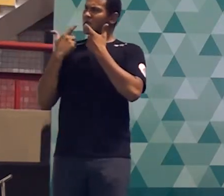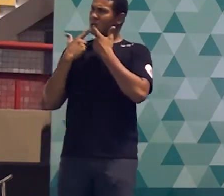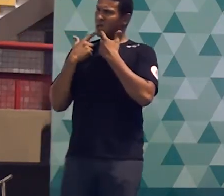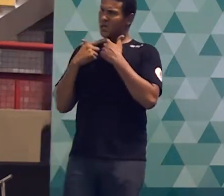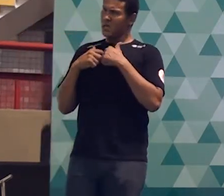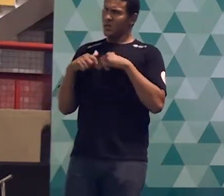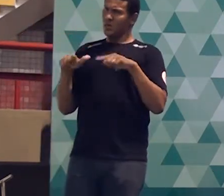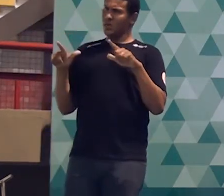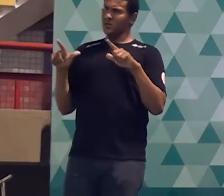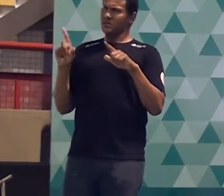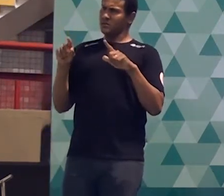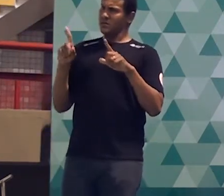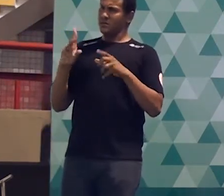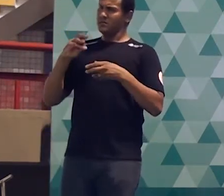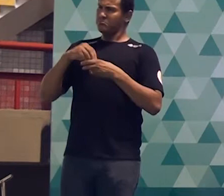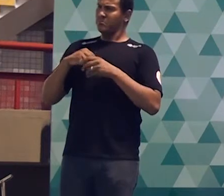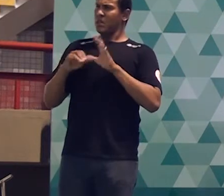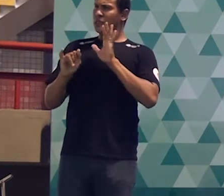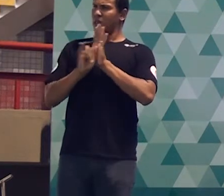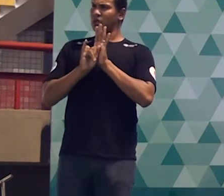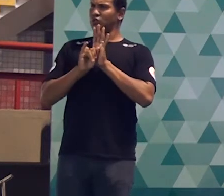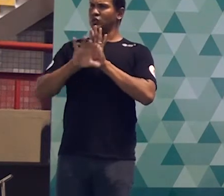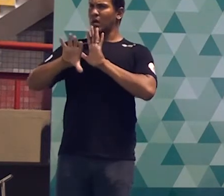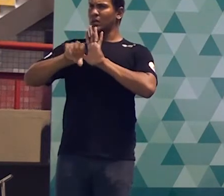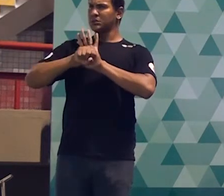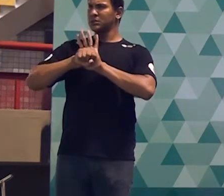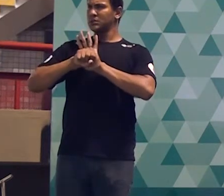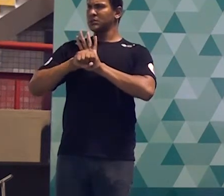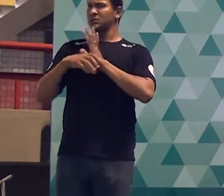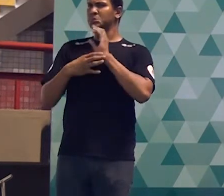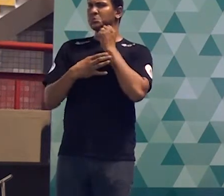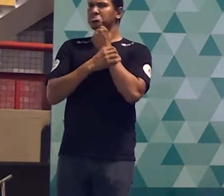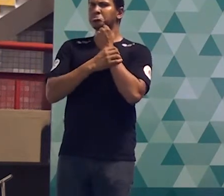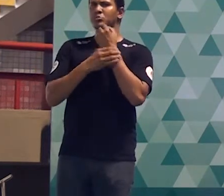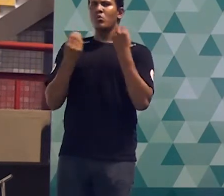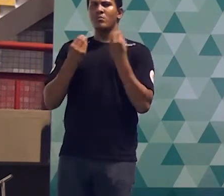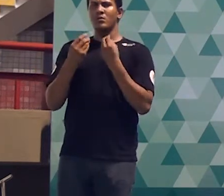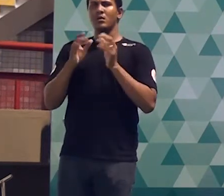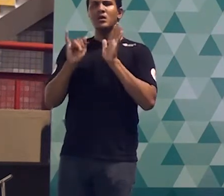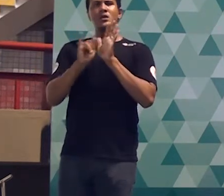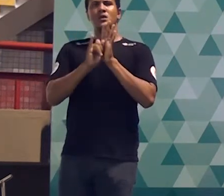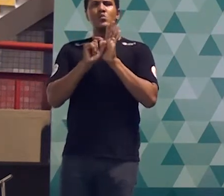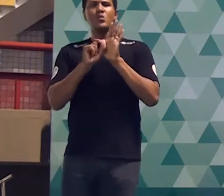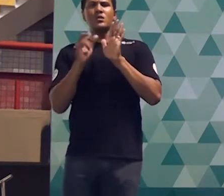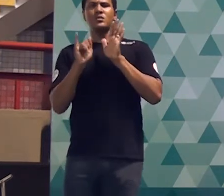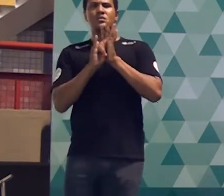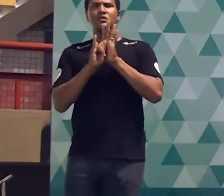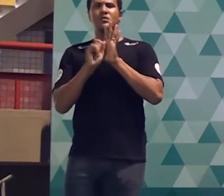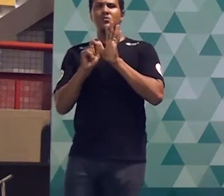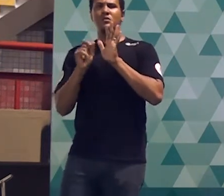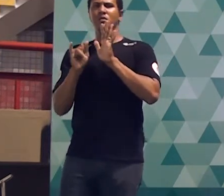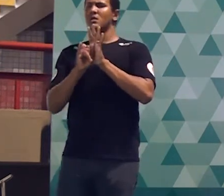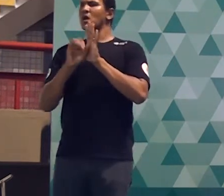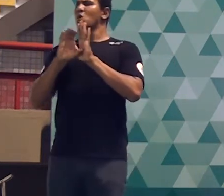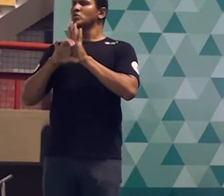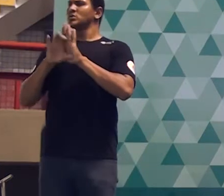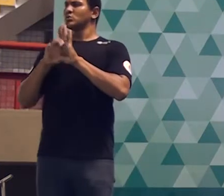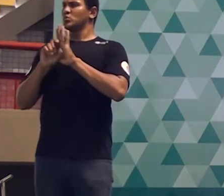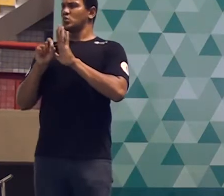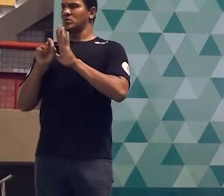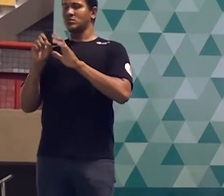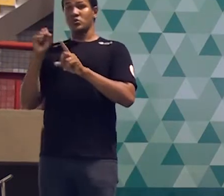identidade. O que é a identidade? Professor, um conceito de identidade, do ponto de